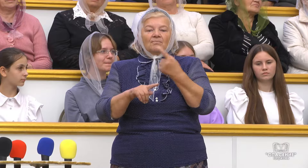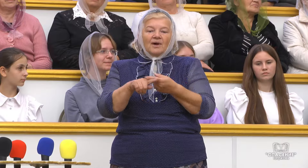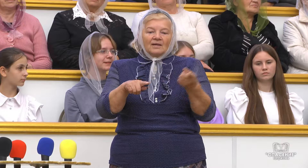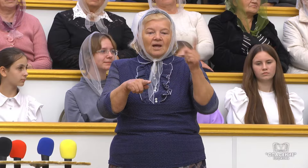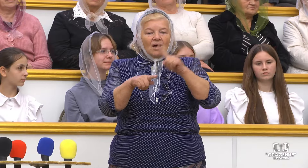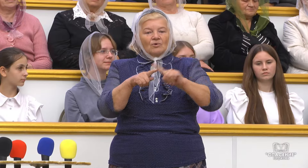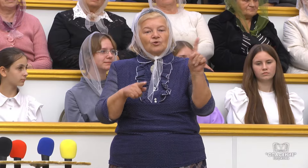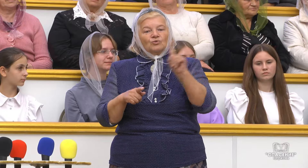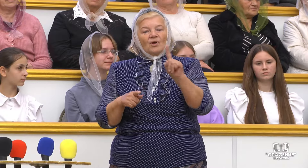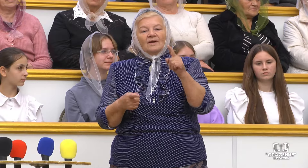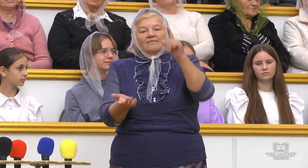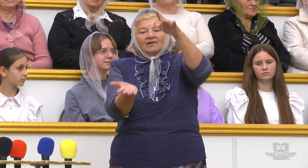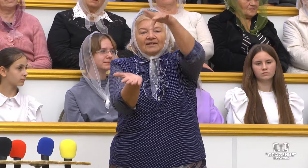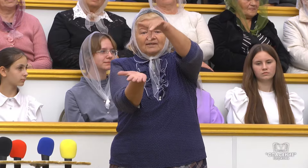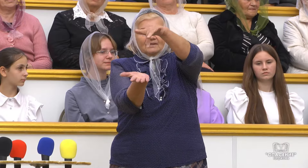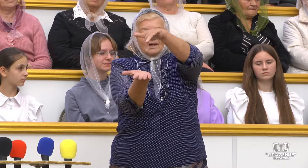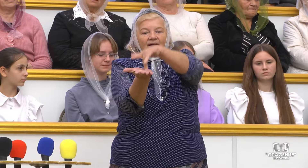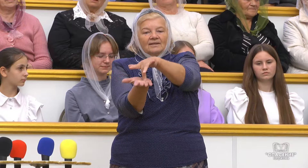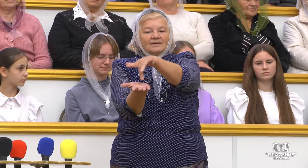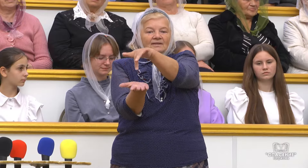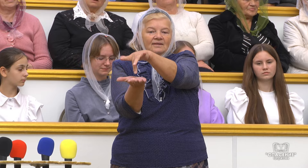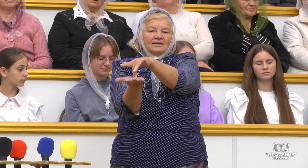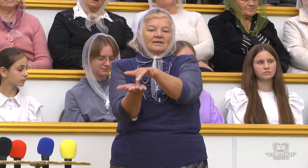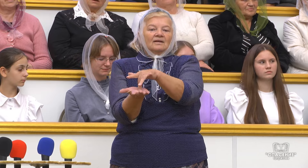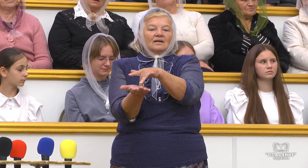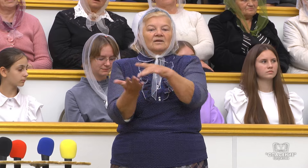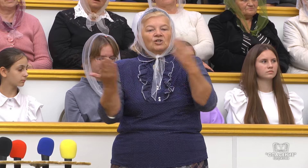потому что в самом центре ее ты.